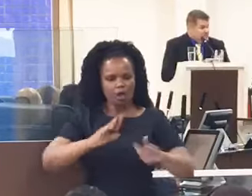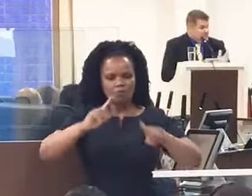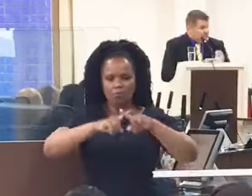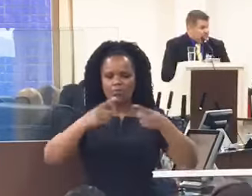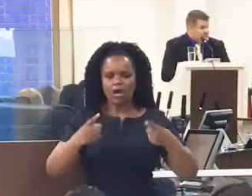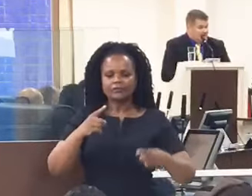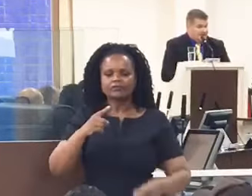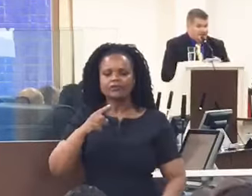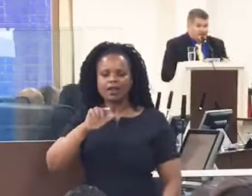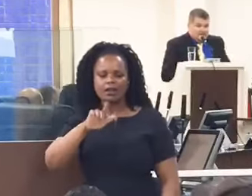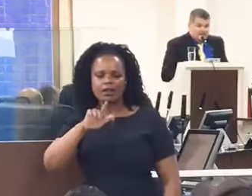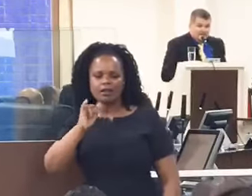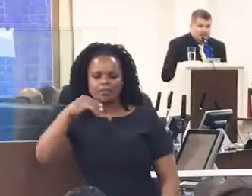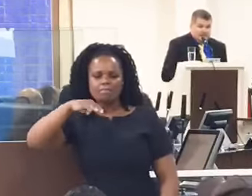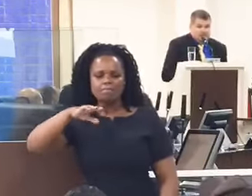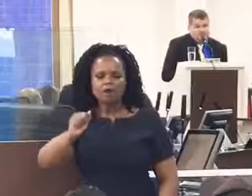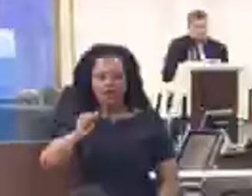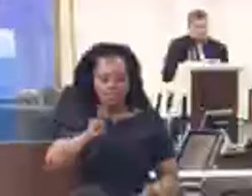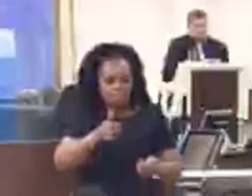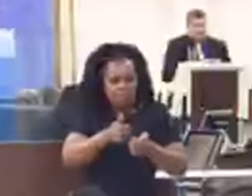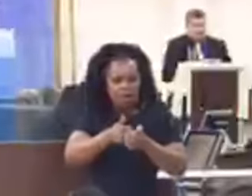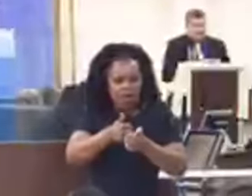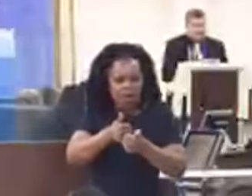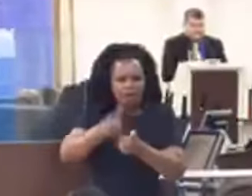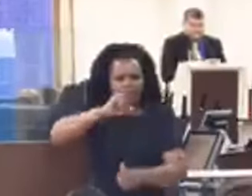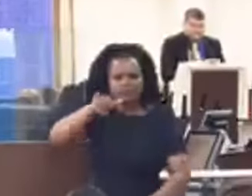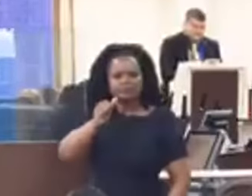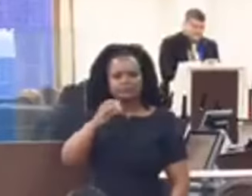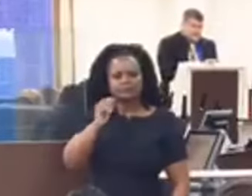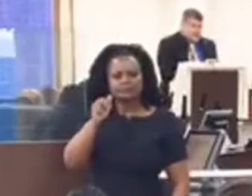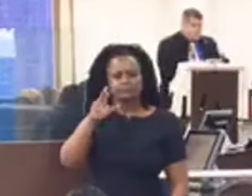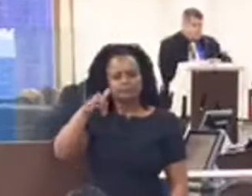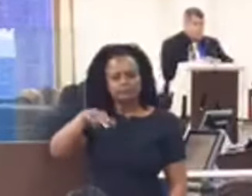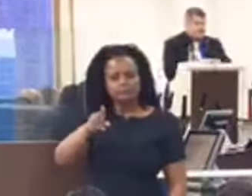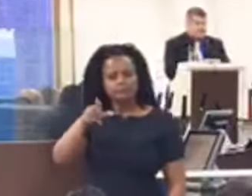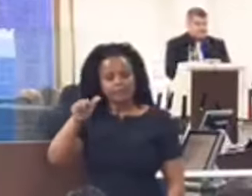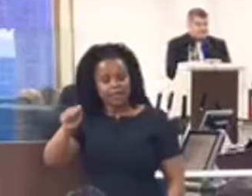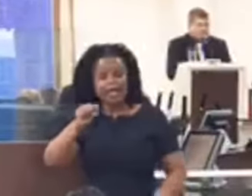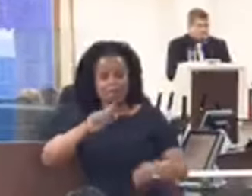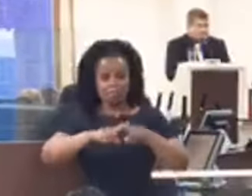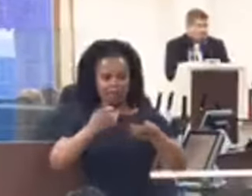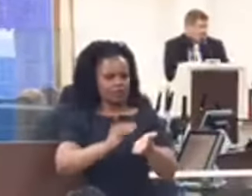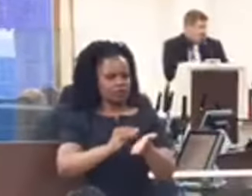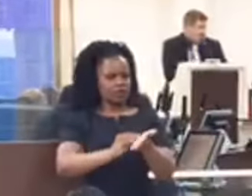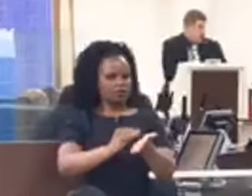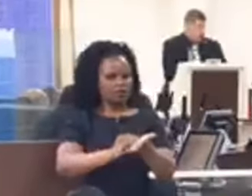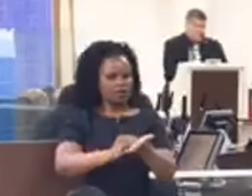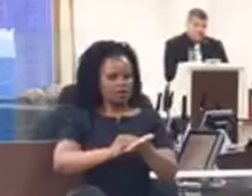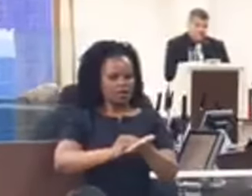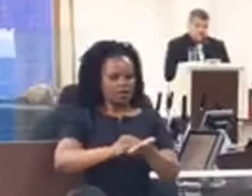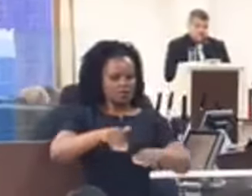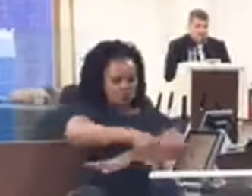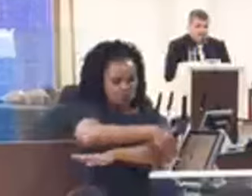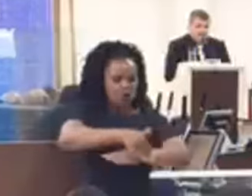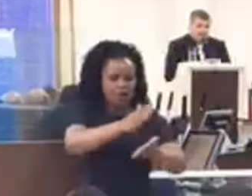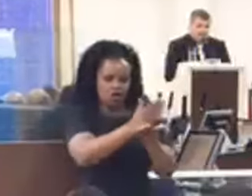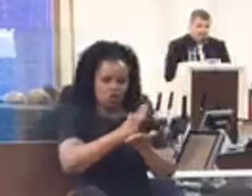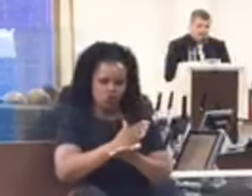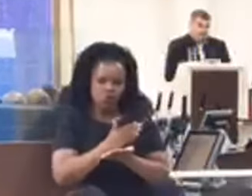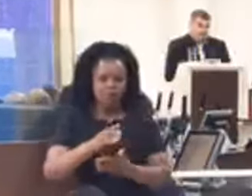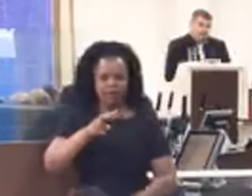que está próximo do Jacarandá, nós temos que terminar algumas ruas na Vila Marinho, que é uma promessa